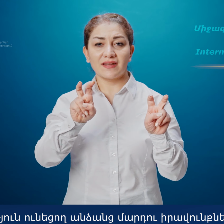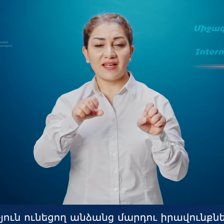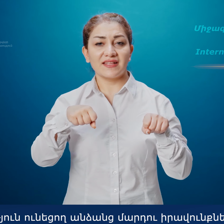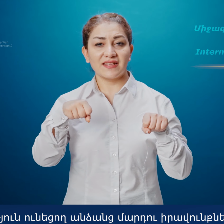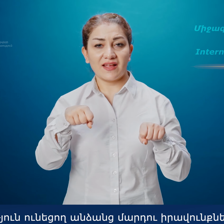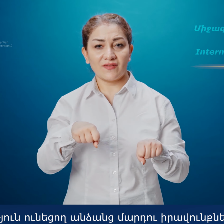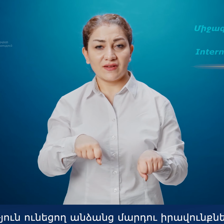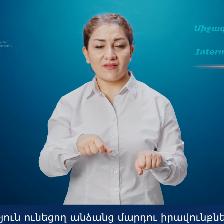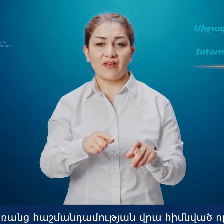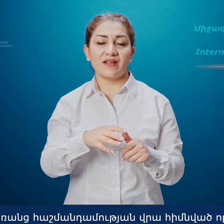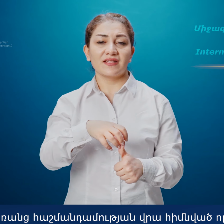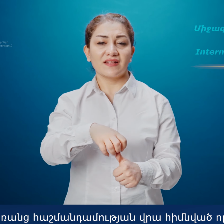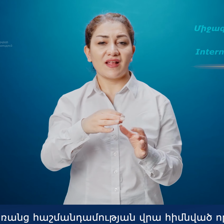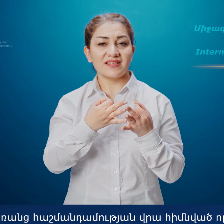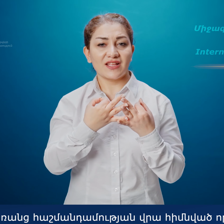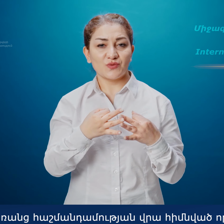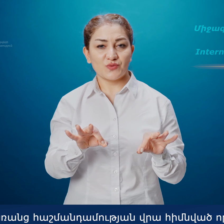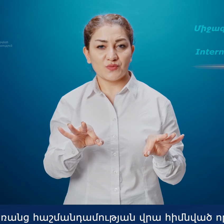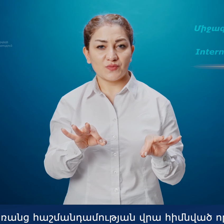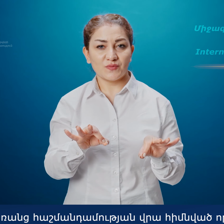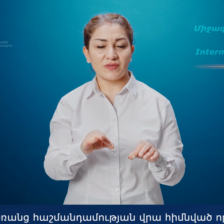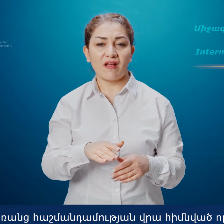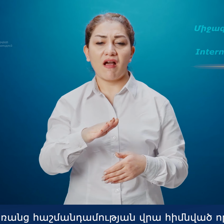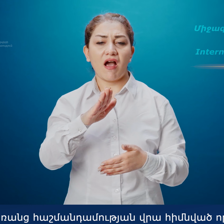առանց հաշմանդամության վրա հիմնված որևէ խտրականության։